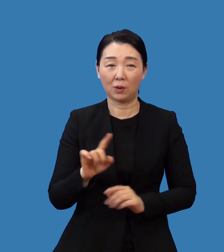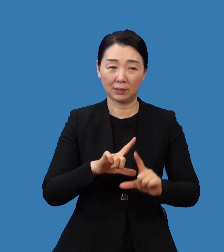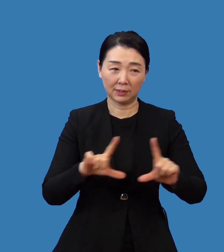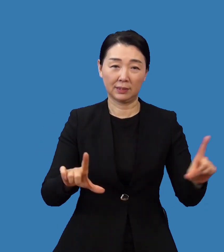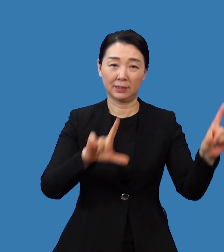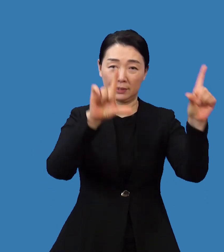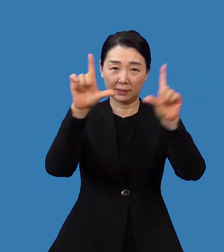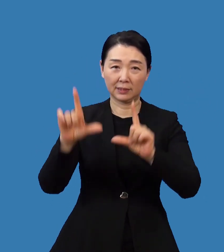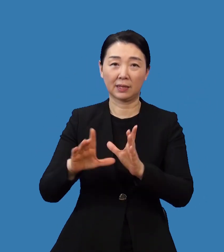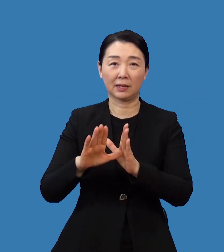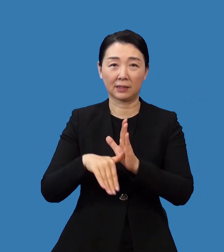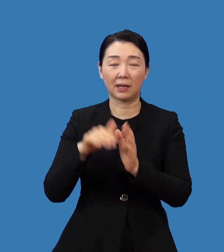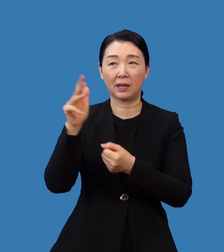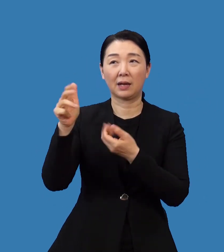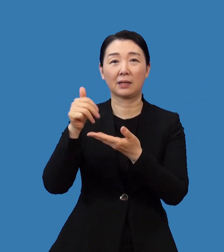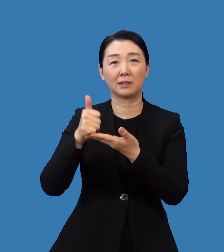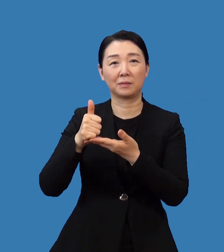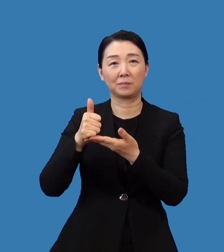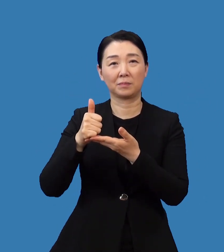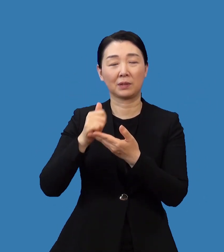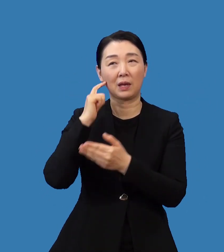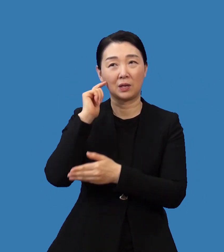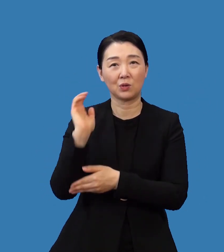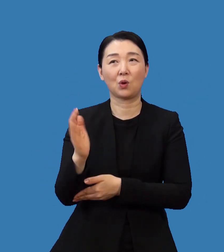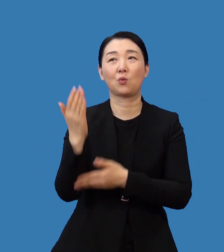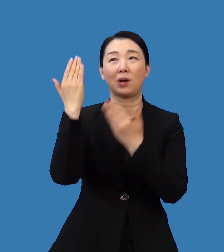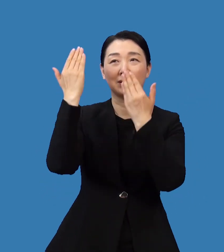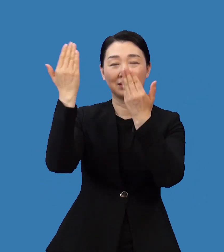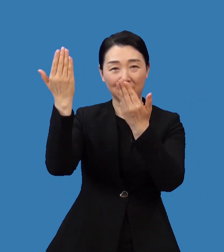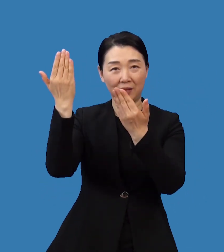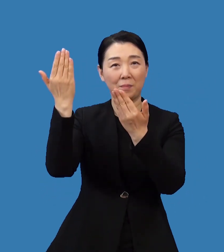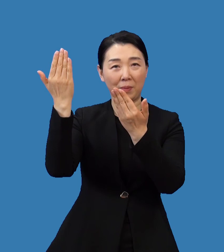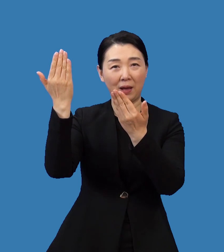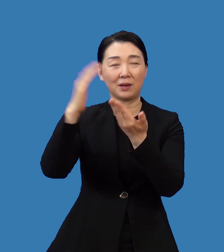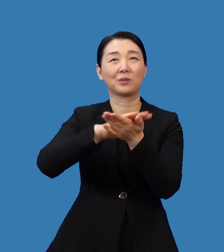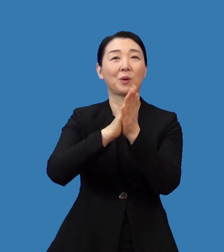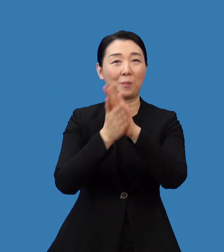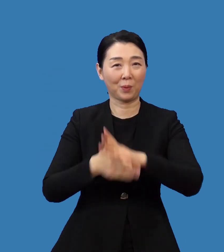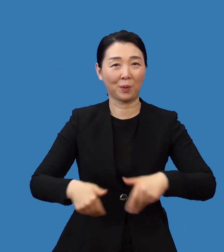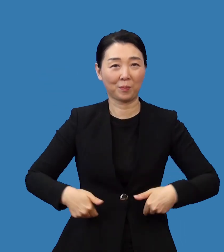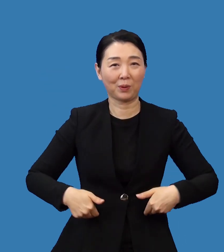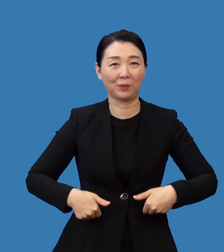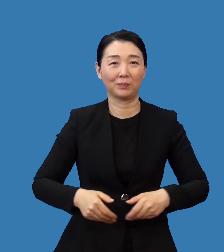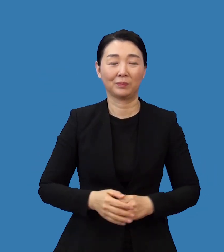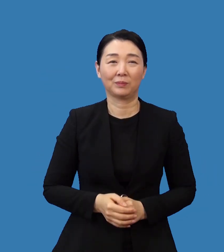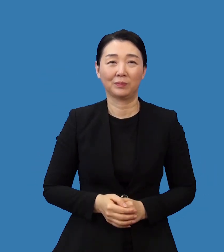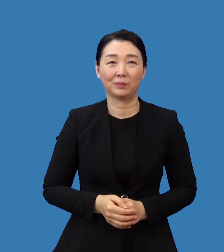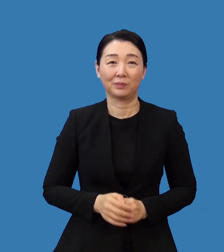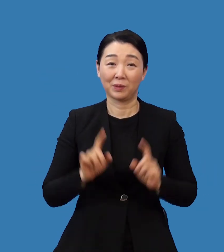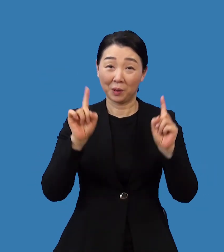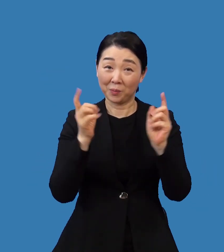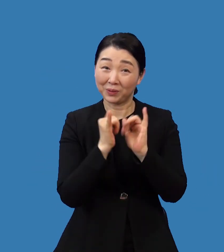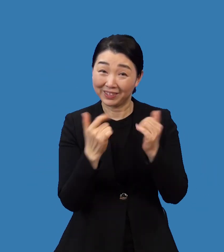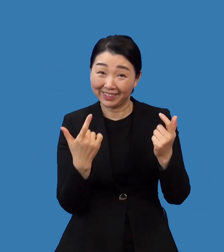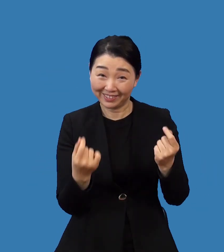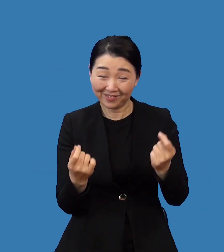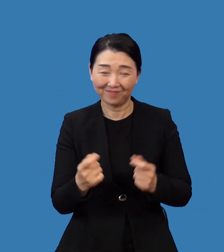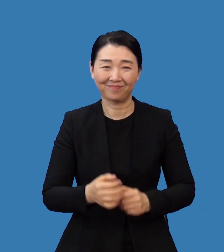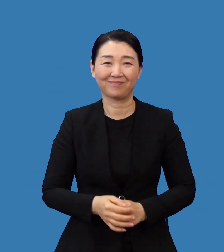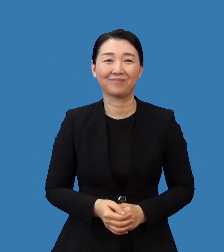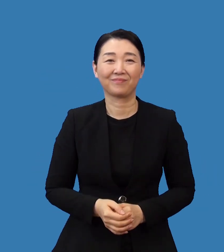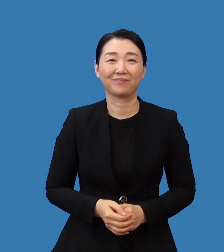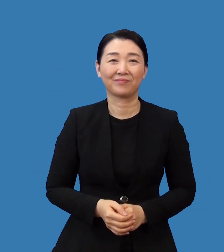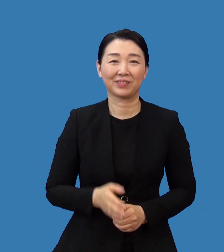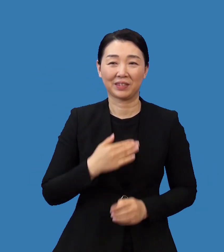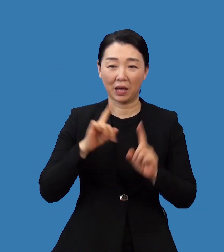일상의 삶으로 하나님께 영광을 돌리는 것으로 변화되어야 한다, 이 말입니다. 목자처럼.